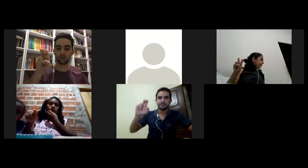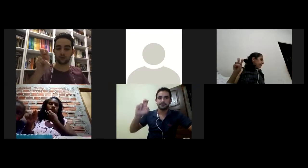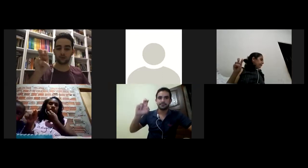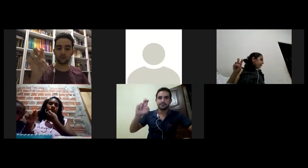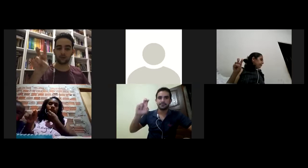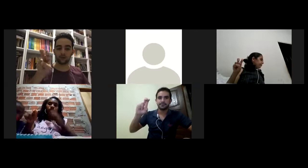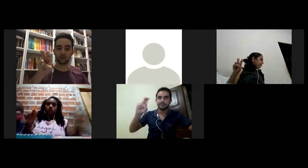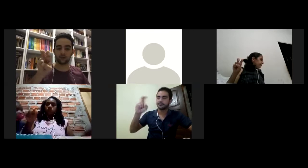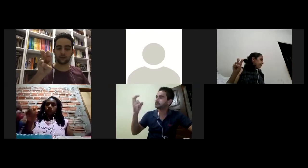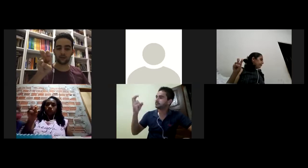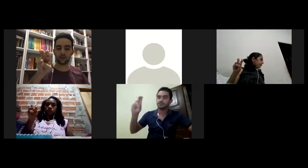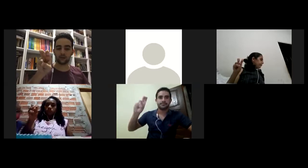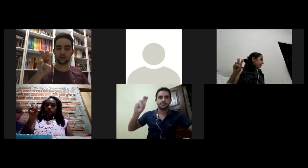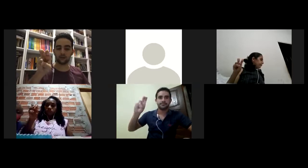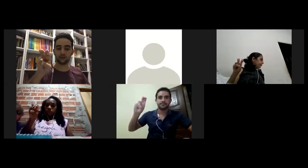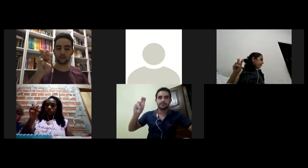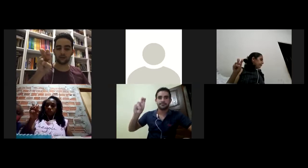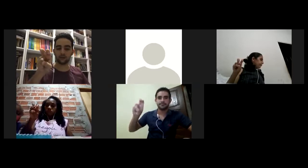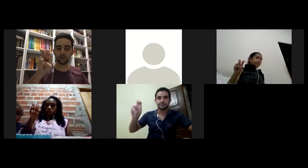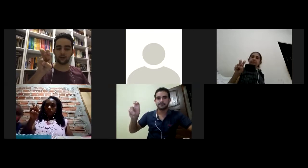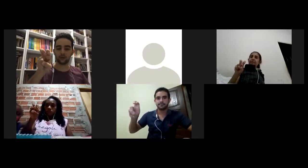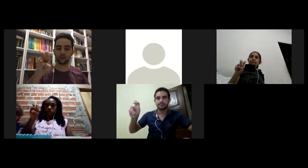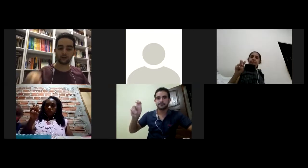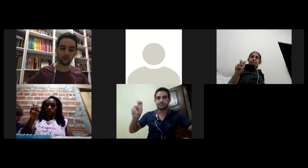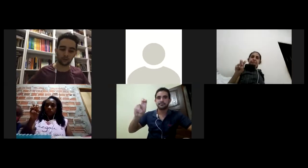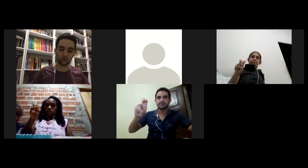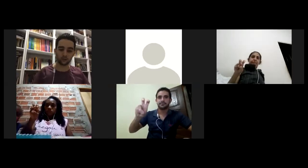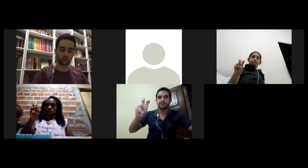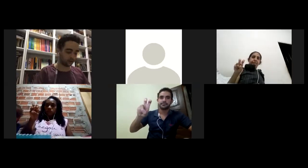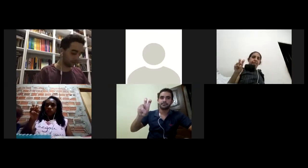5. Pode juntar assim e fazer a garrinha com os dois dedos.